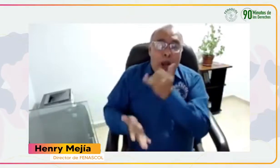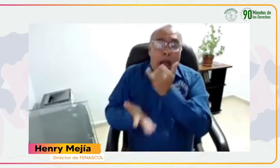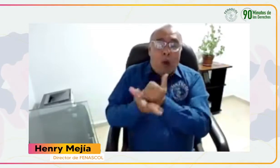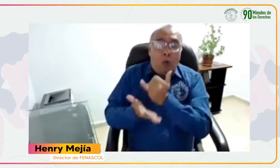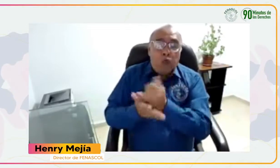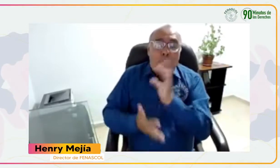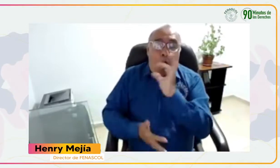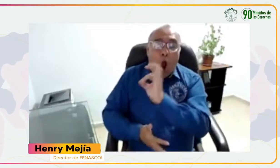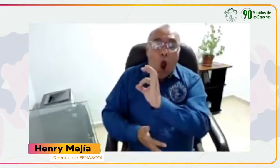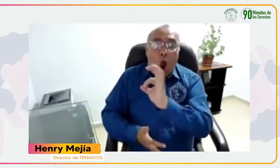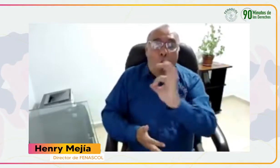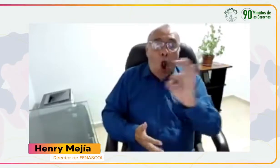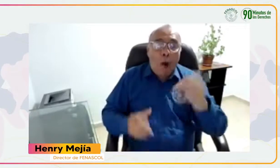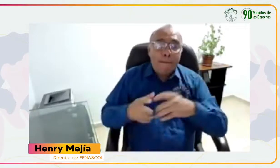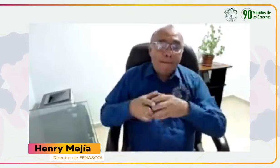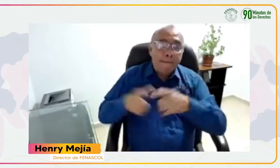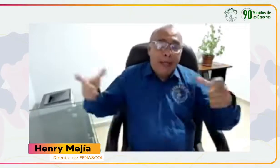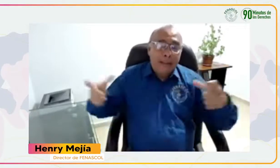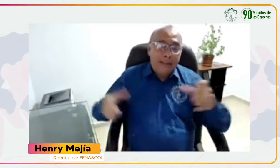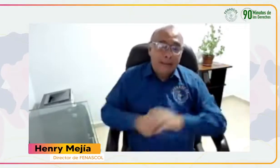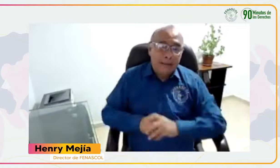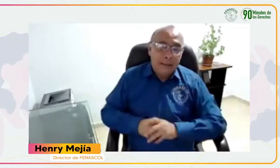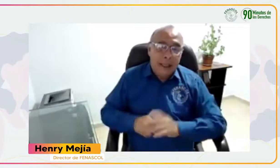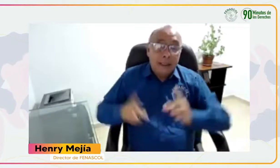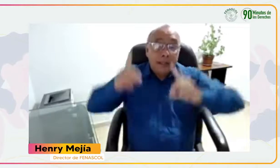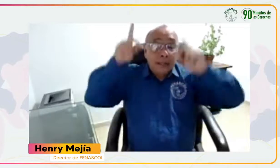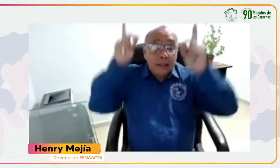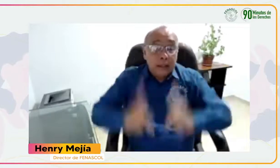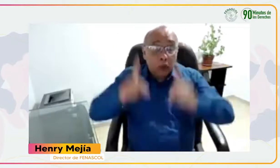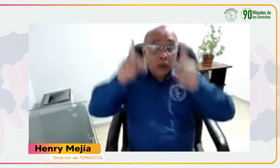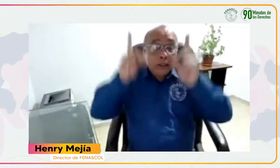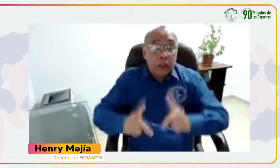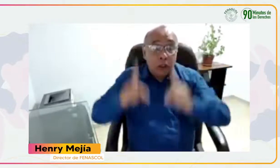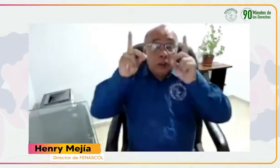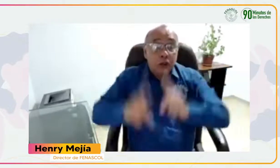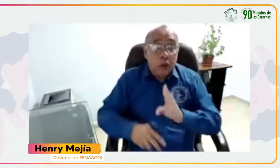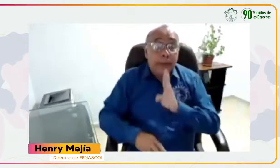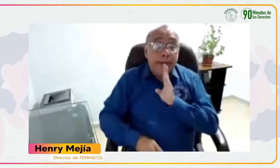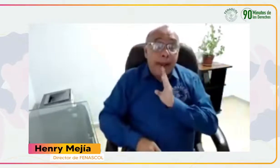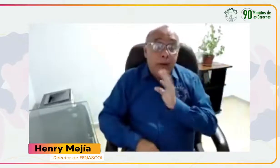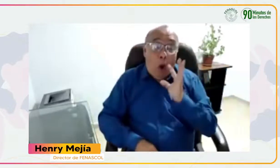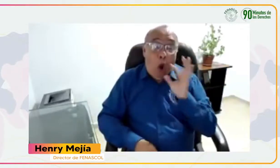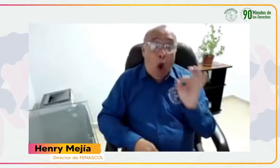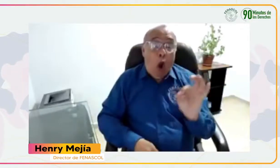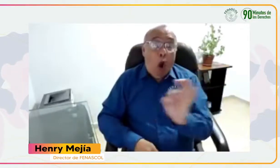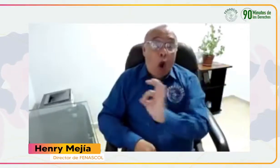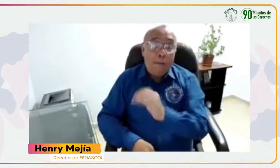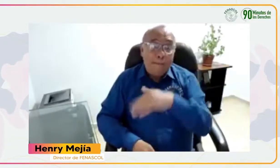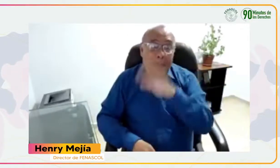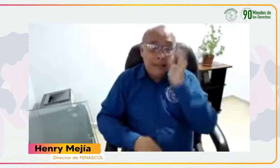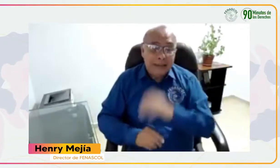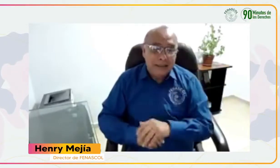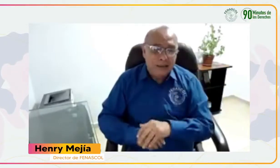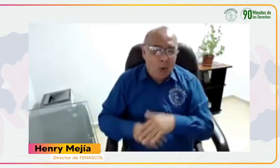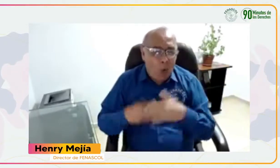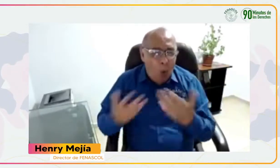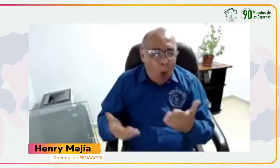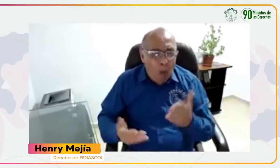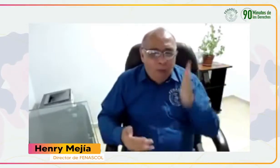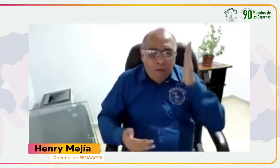es que en la junta solamente hay hombres, o en la mayoría de la junta y de esa capacidad de decisiones dada por los